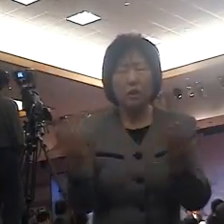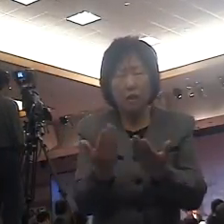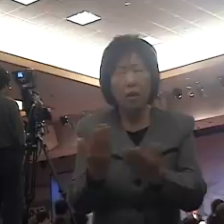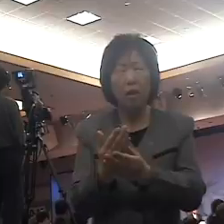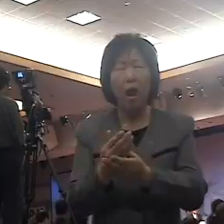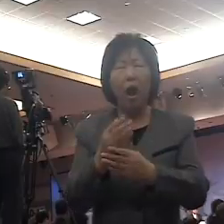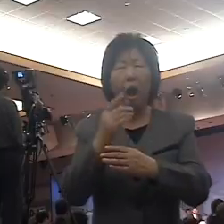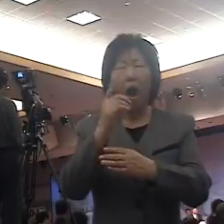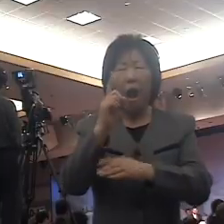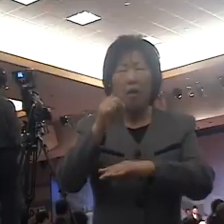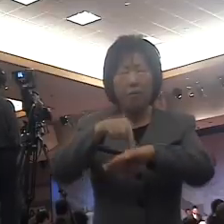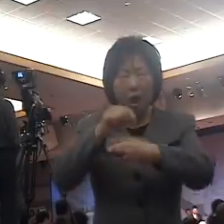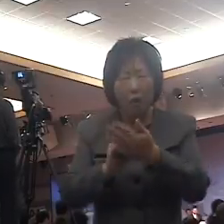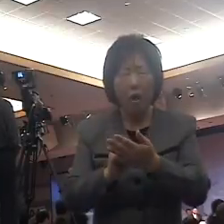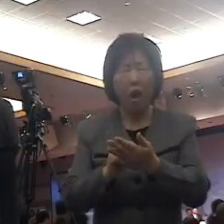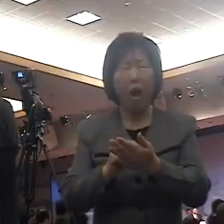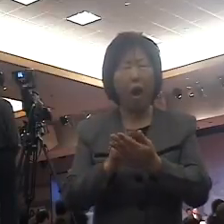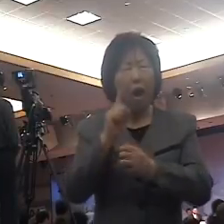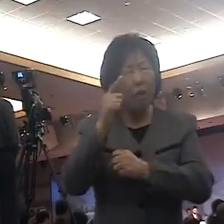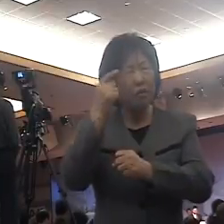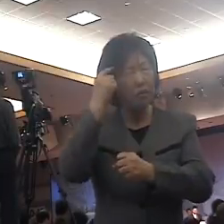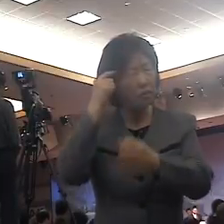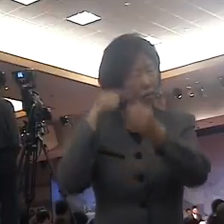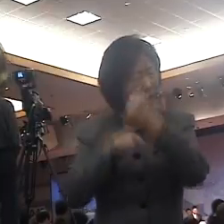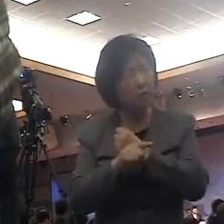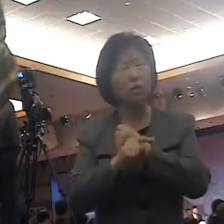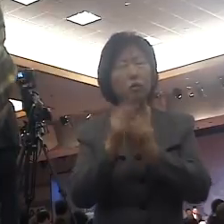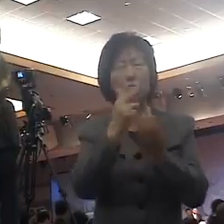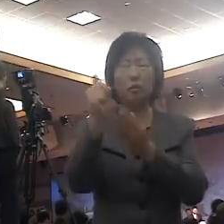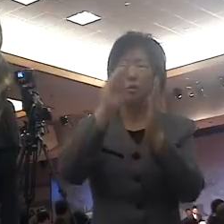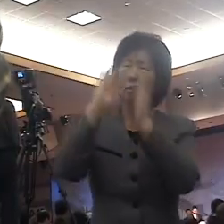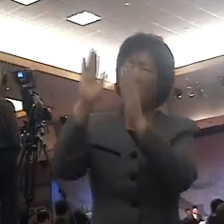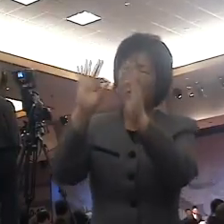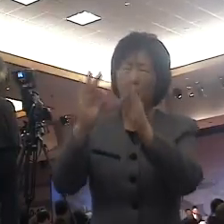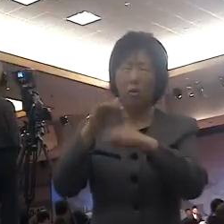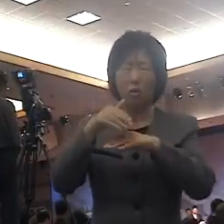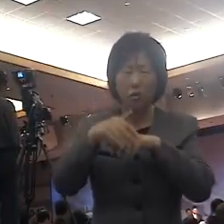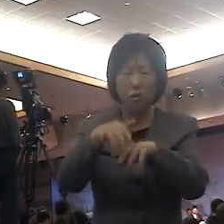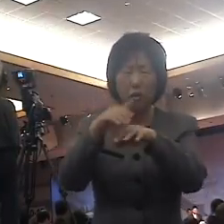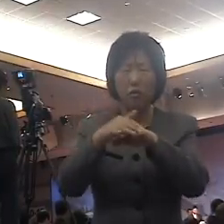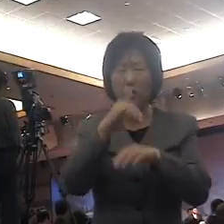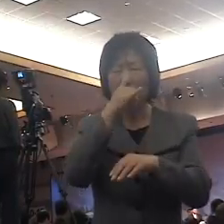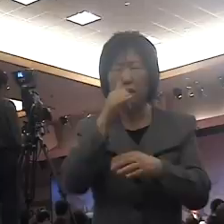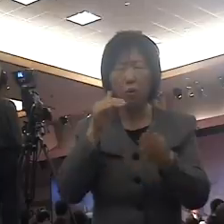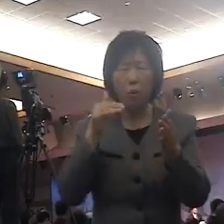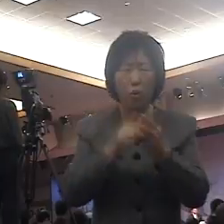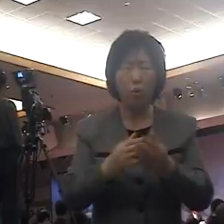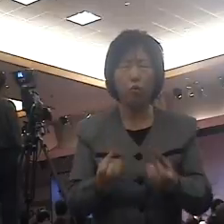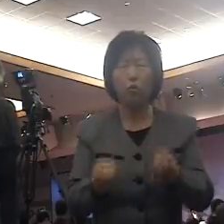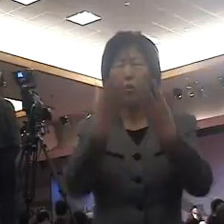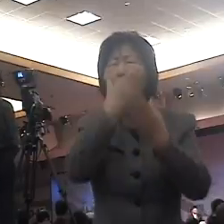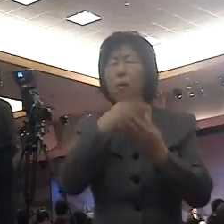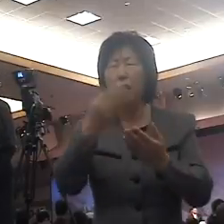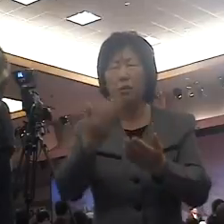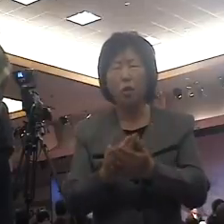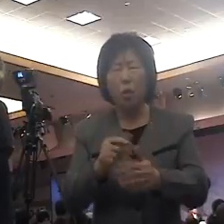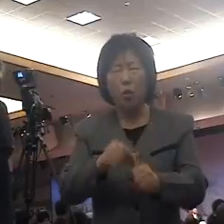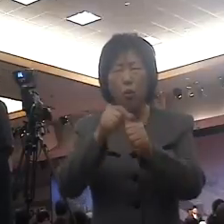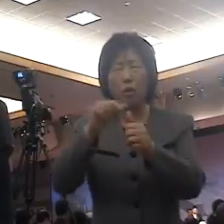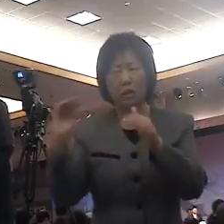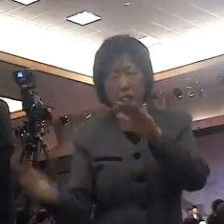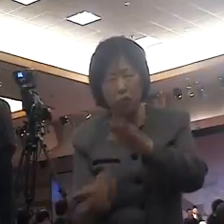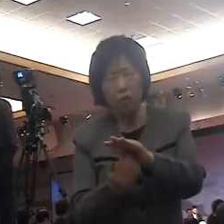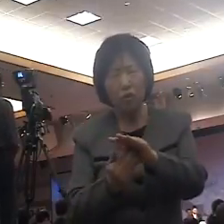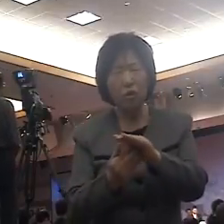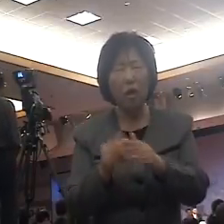한 마음과 한 뜻으로 주님을 바라보면서 전진해 나갈 수 있도록 축복하여 주시옵소서. 구원을 이루시는 주님, 이